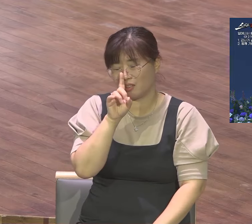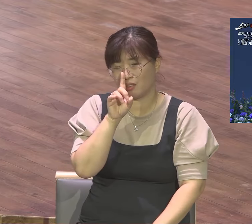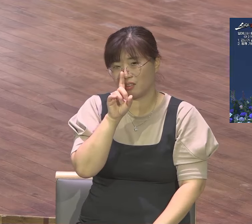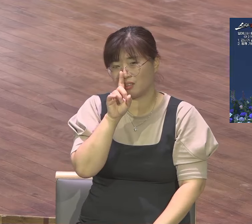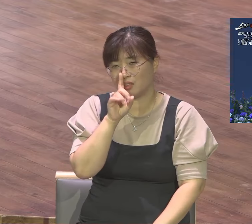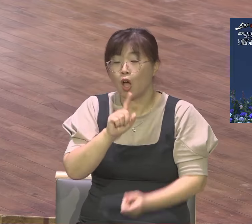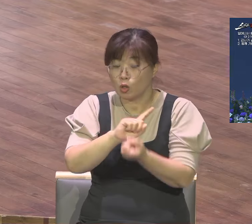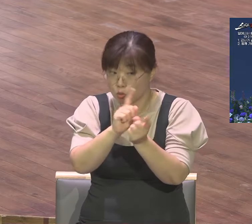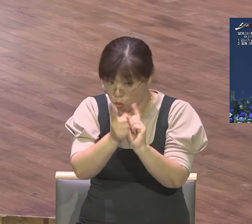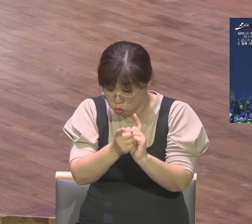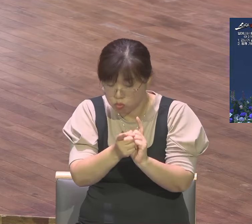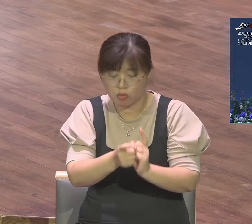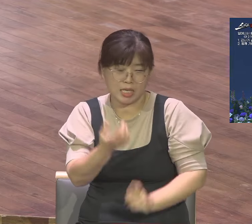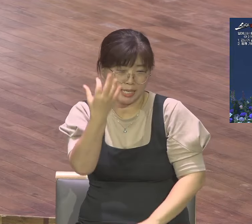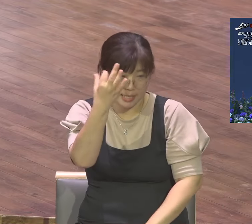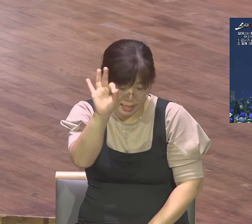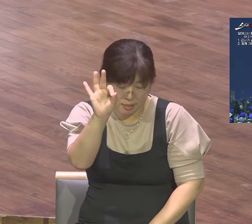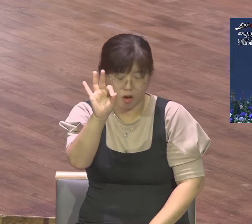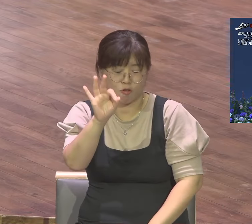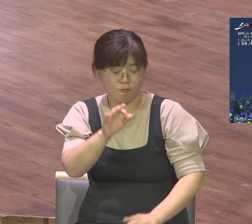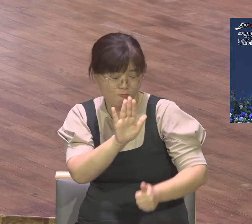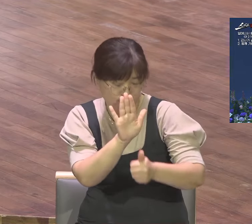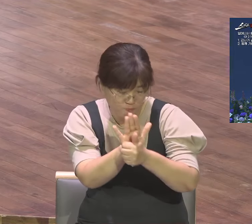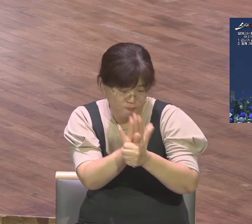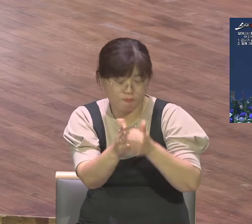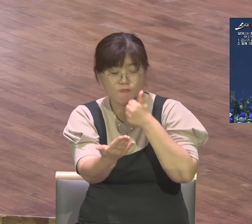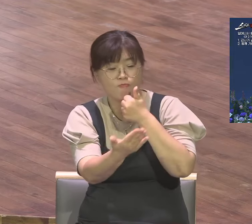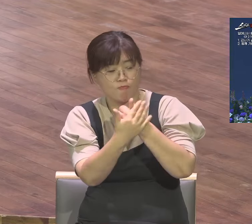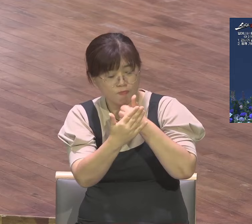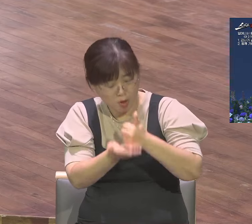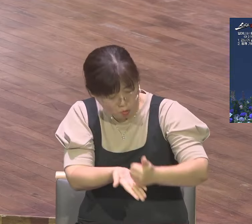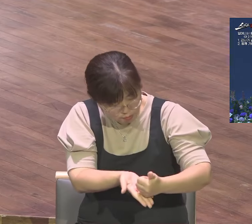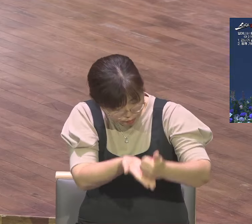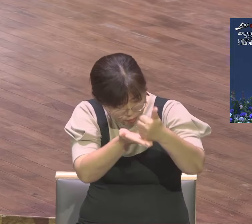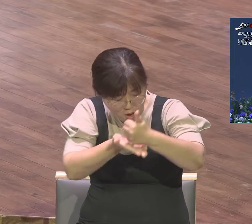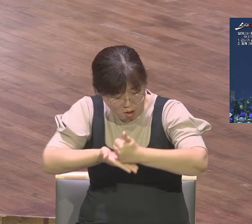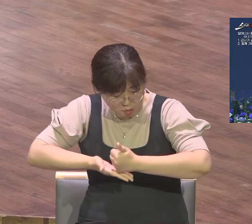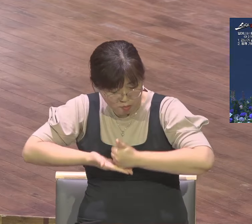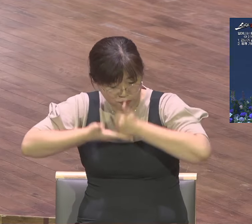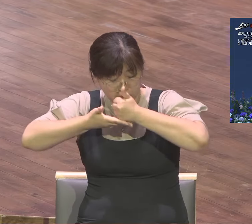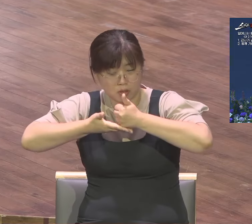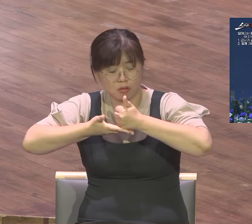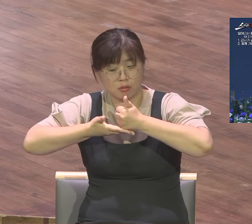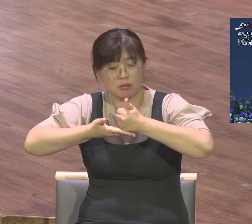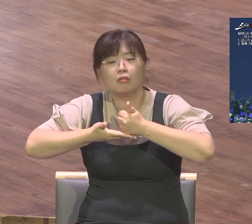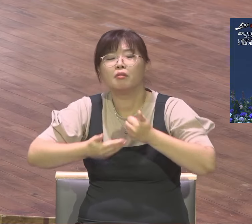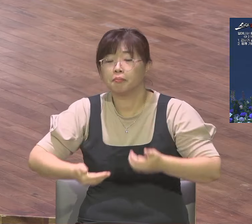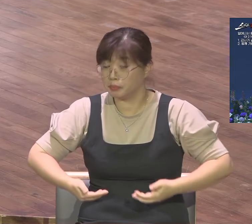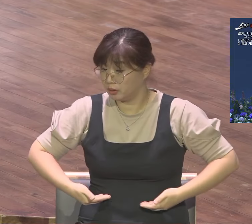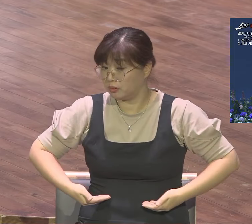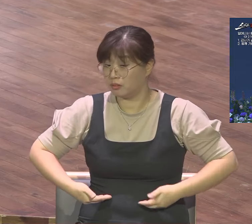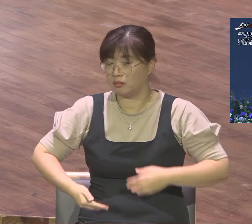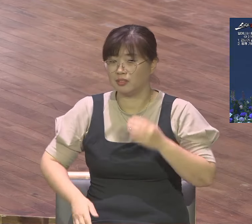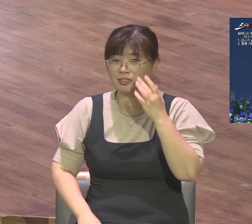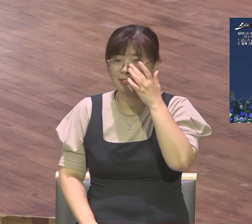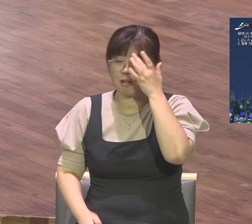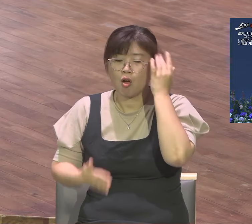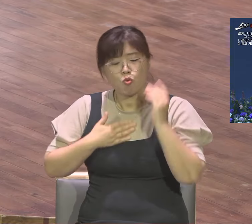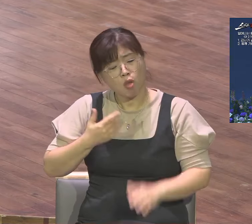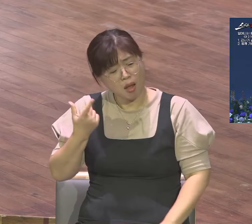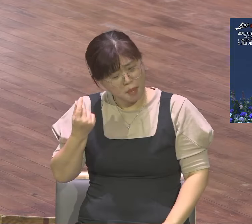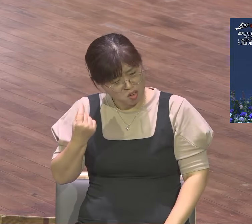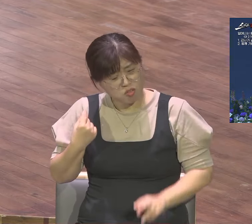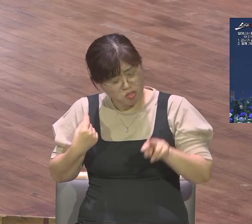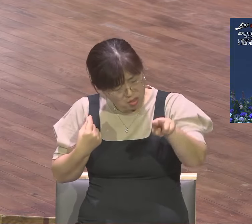서로 세워주고 이 천국이잖아. 서로 세워주고 서로 인정해주고 우리 알잖아.